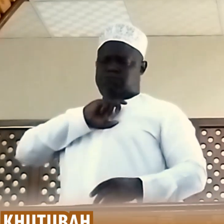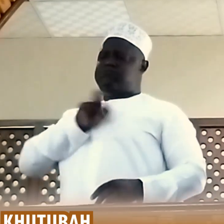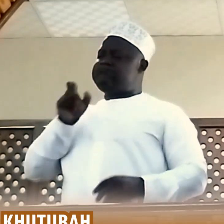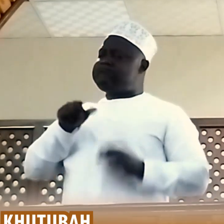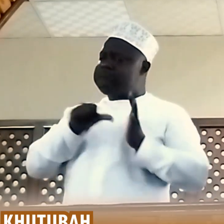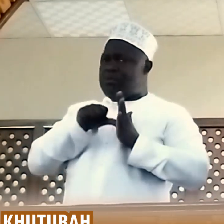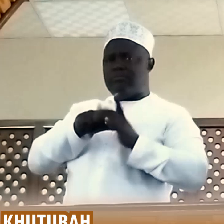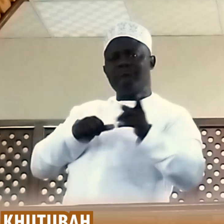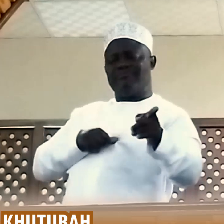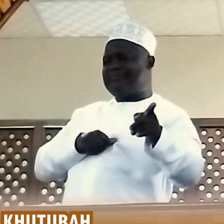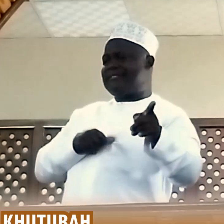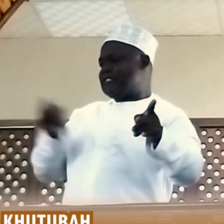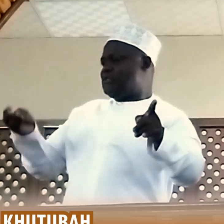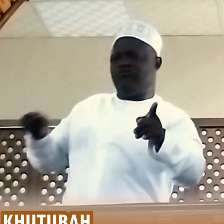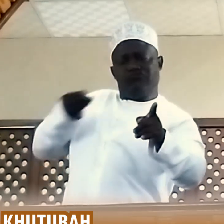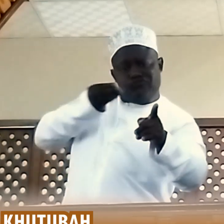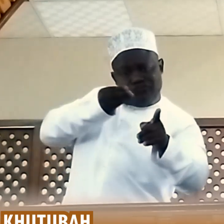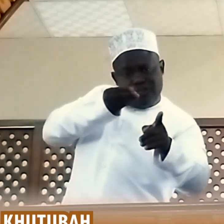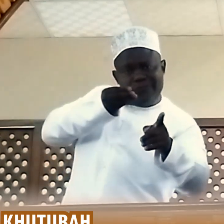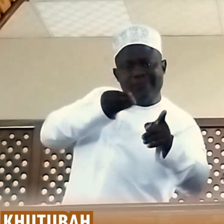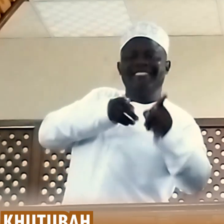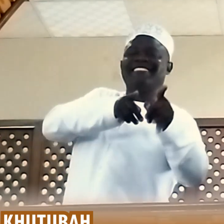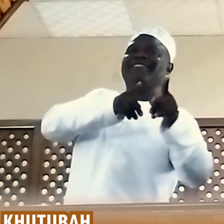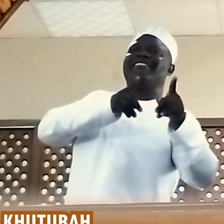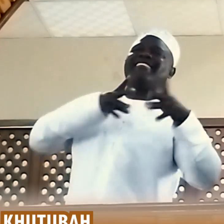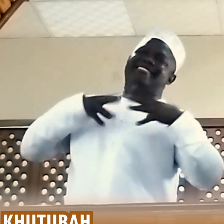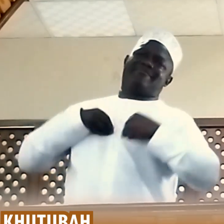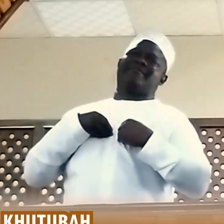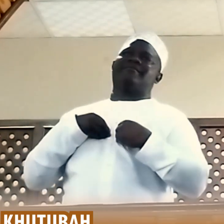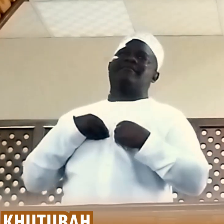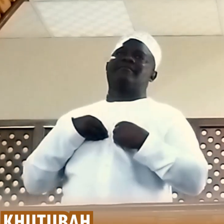oli obuzibu kubanga amanya nti agwana amugamba ajja kumuwa.